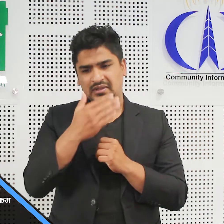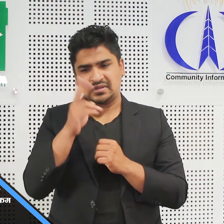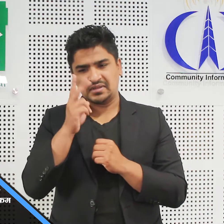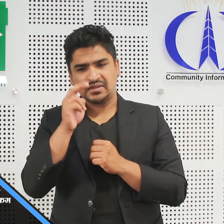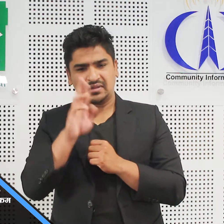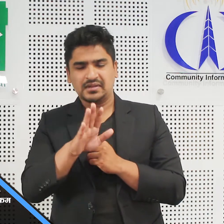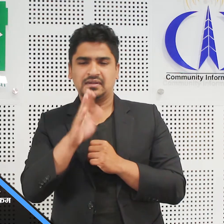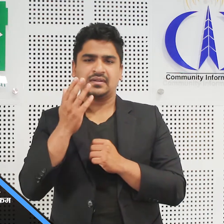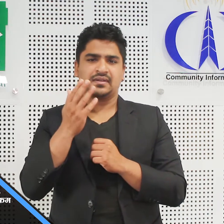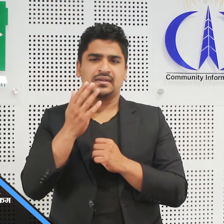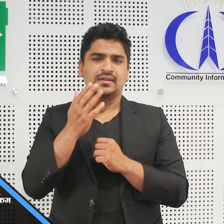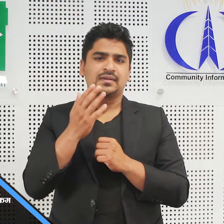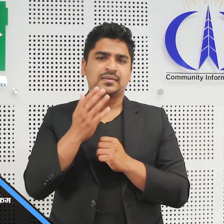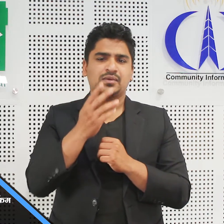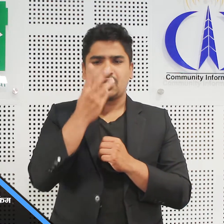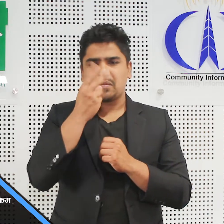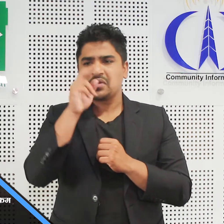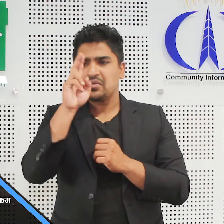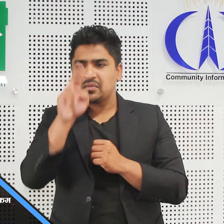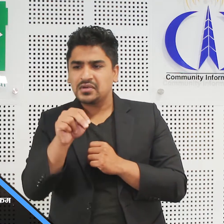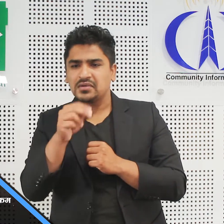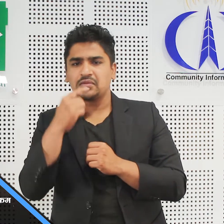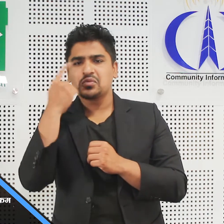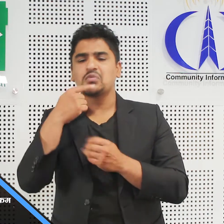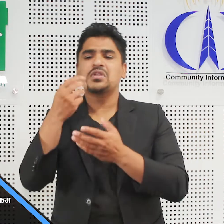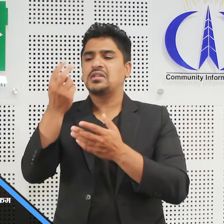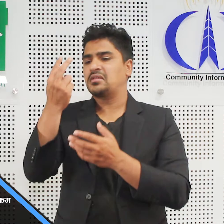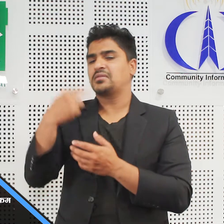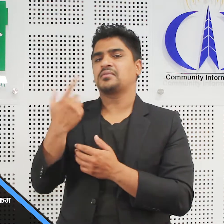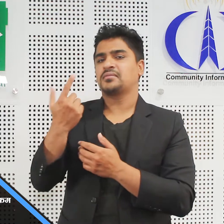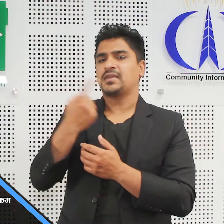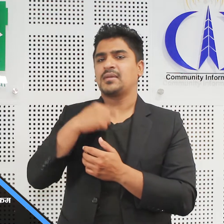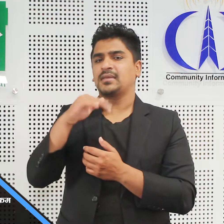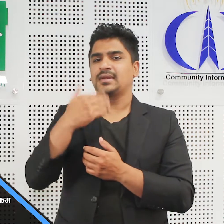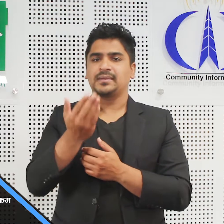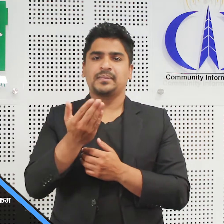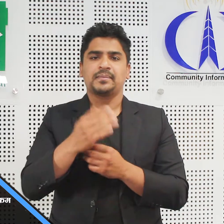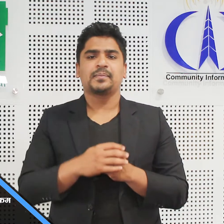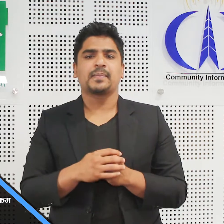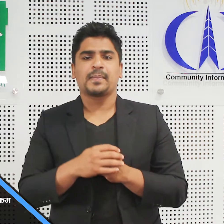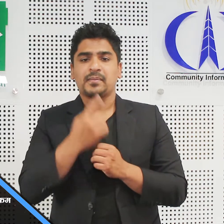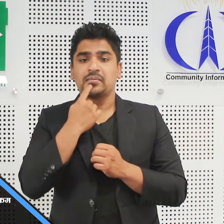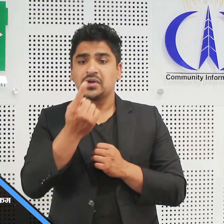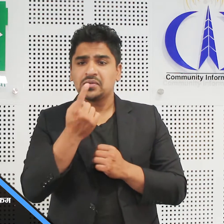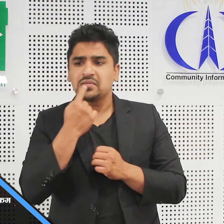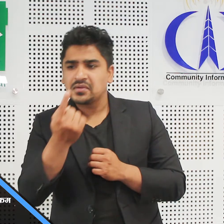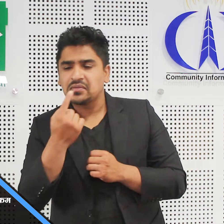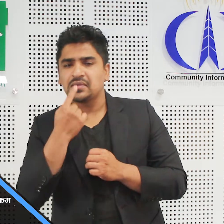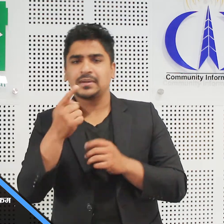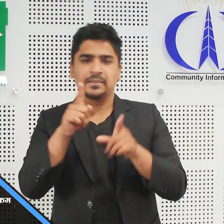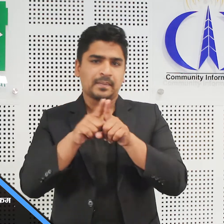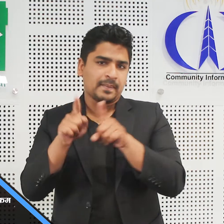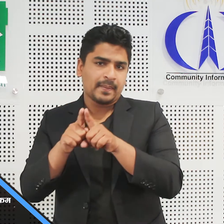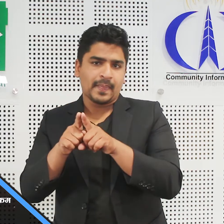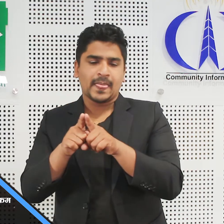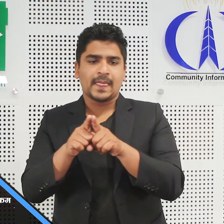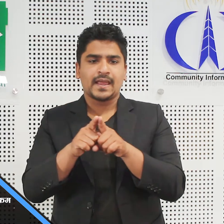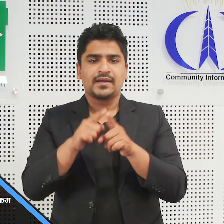वृद्ध अवस्था, केही भारी बोक्नु नि नसक्ने अवस्था छ, ल यस्तो रहेछ, तपाईँ अखेर परेछ भनेर कसले देख्छ